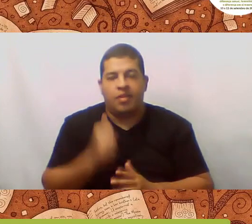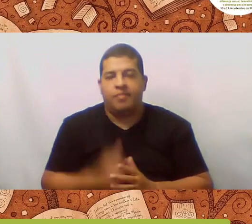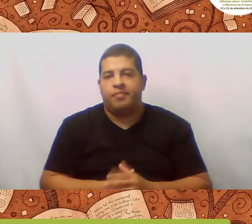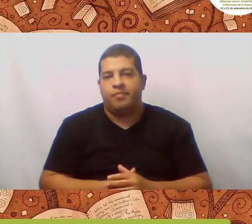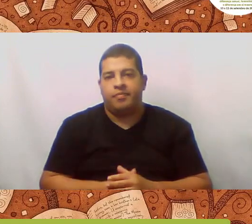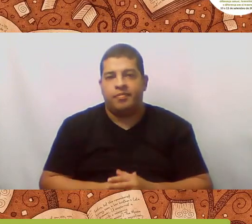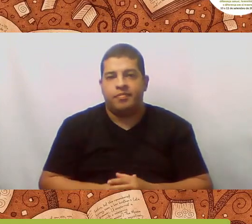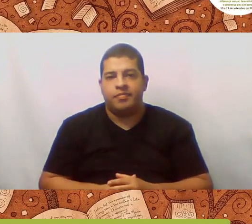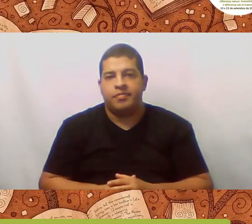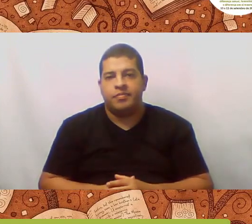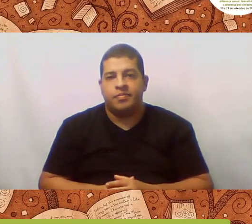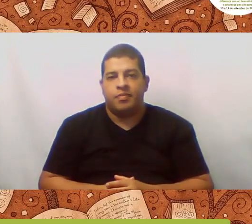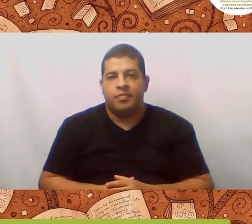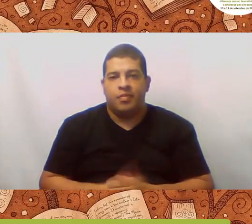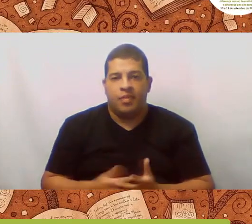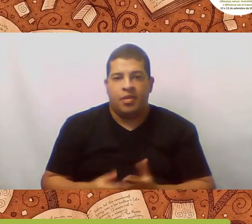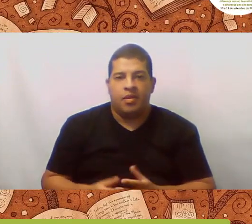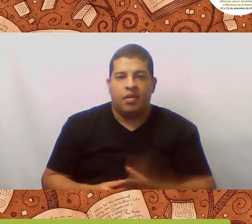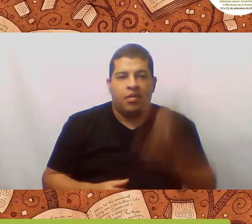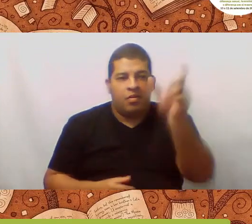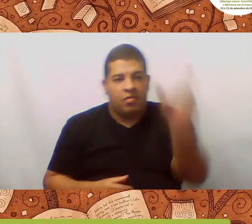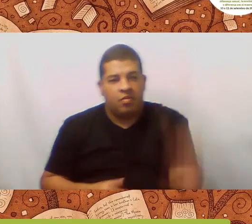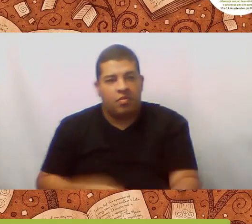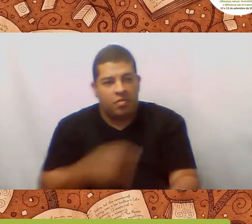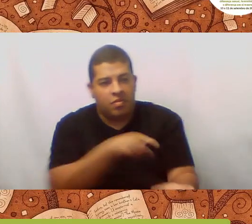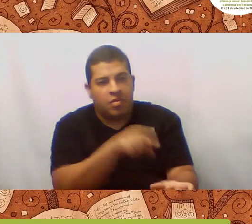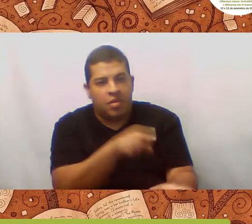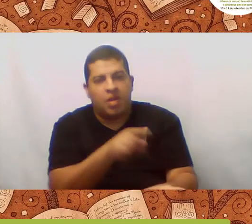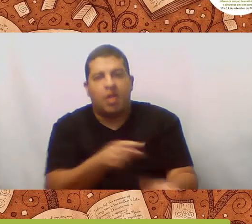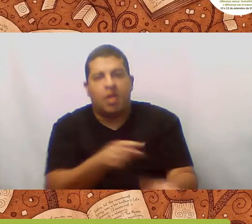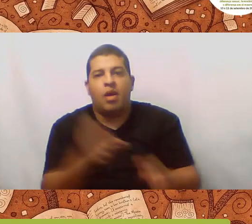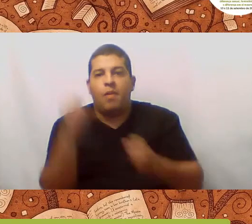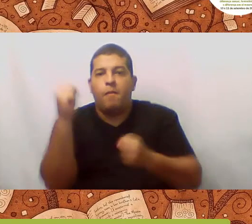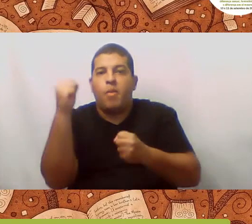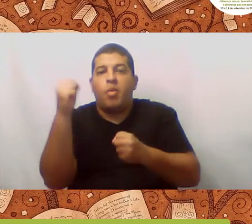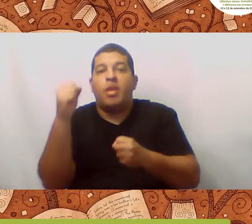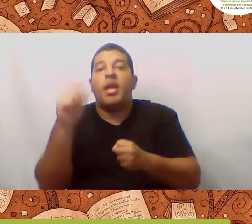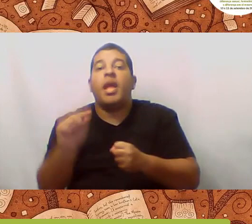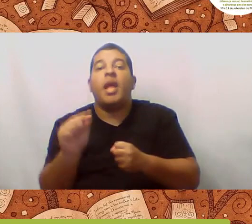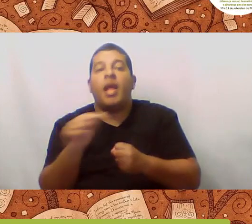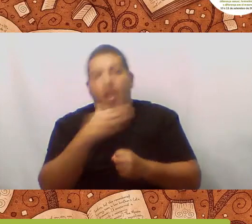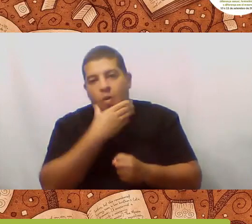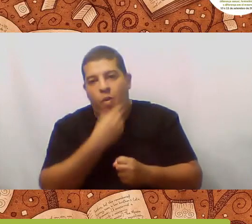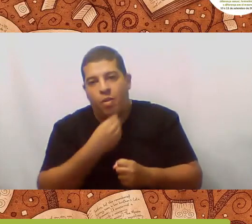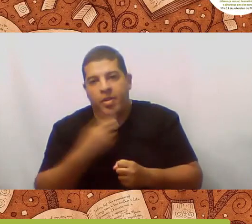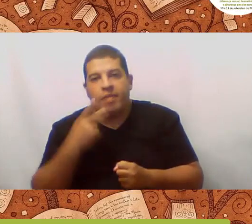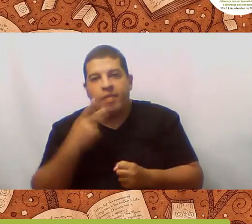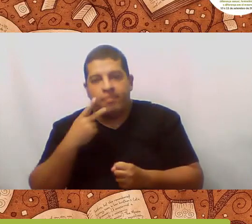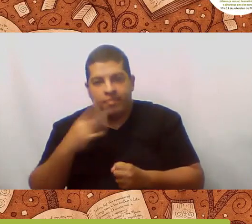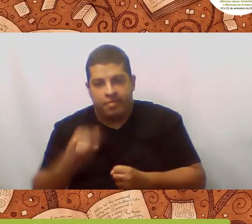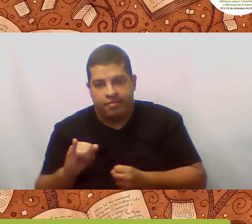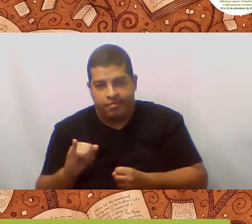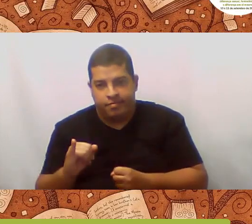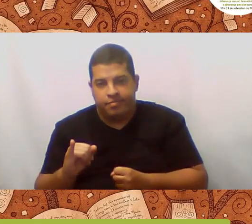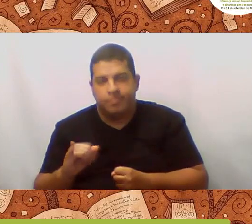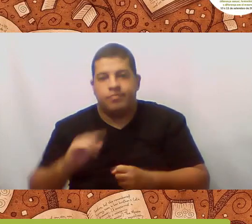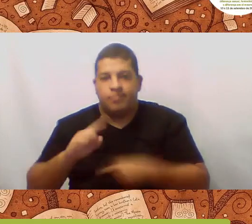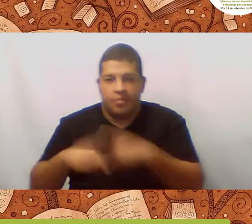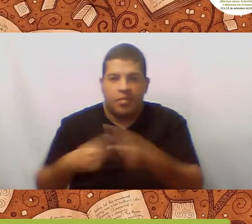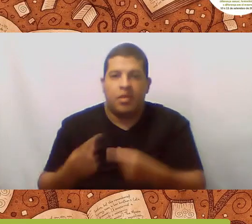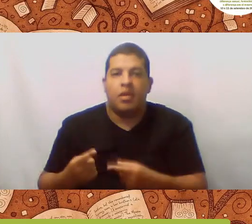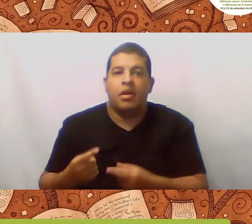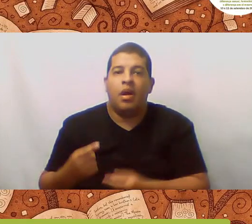figura do pater potestas, né, do poder do pai, né, é que os homossexuais, até